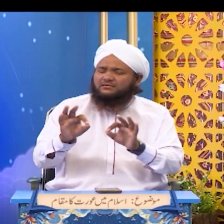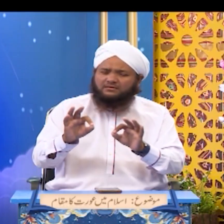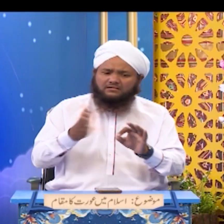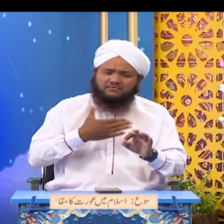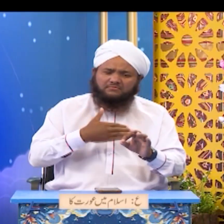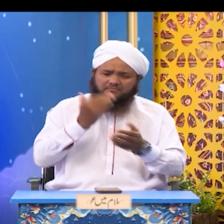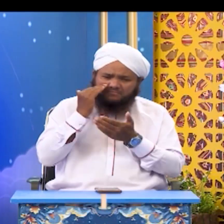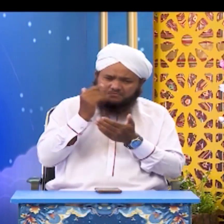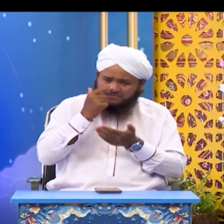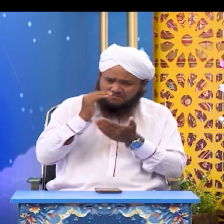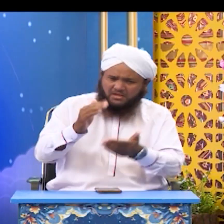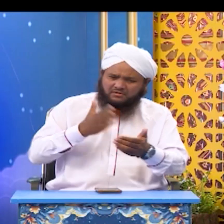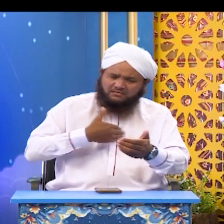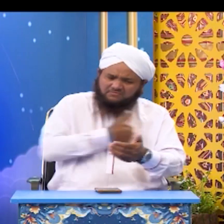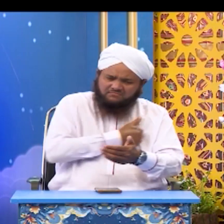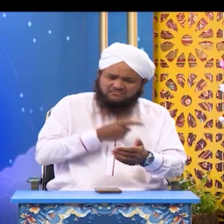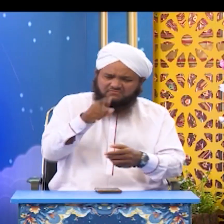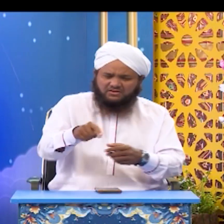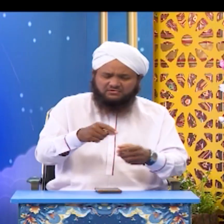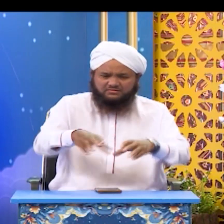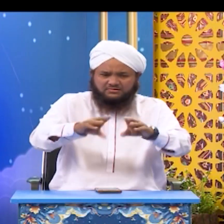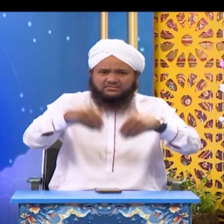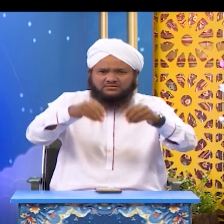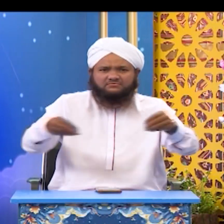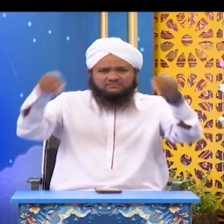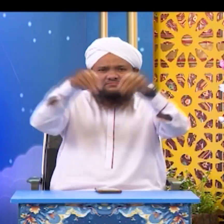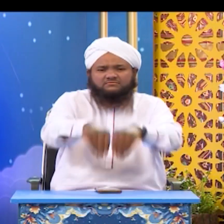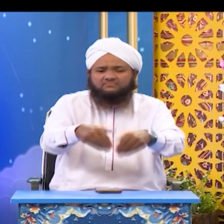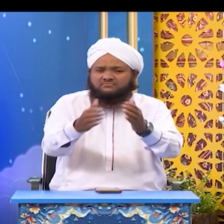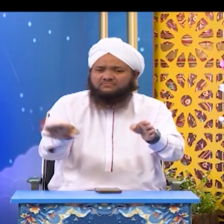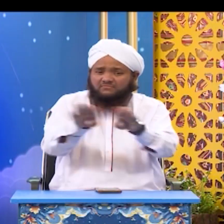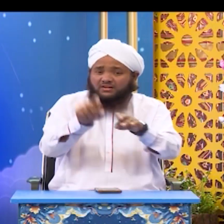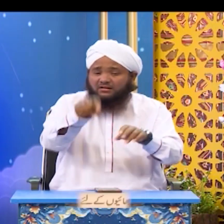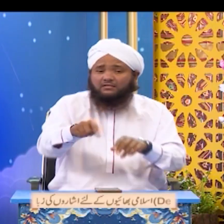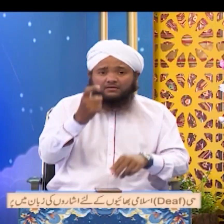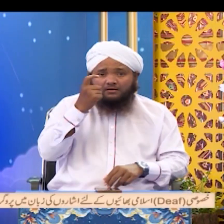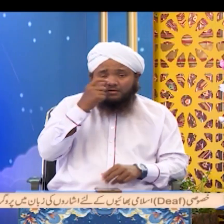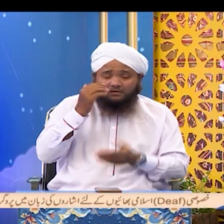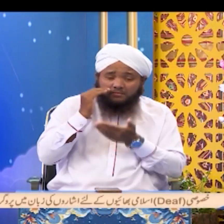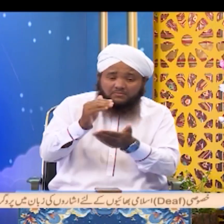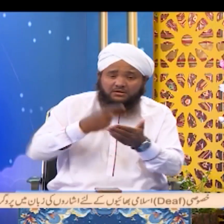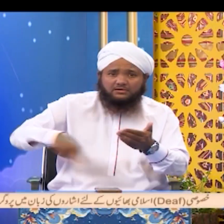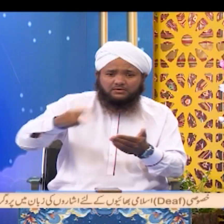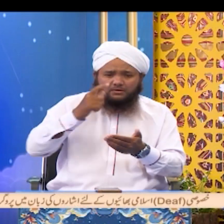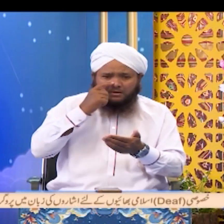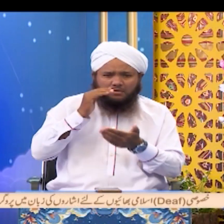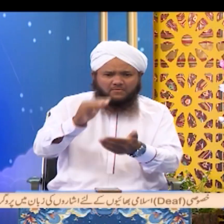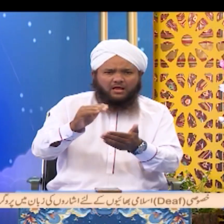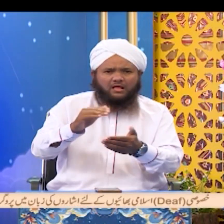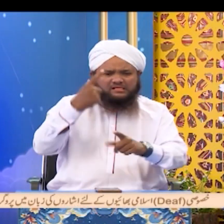انہیں زمین میں زندہ ہی دفن کر دیا جاتا، کیونکہ اس ظالم معاشرے میں بیٹی کی پیدائش کو باعث شرمندگی